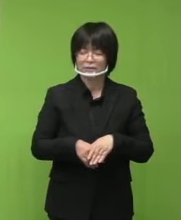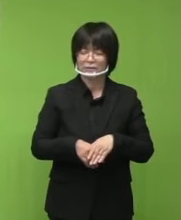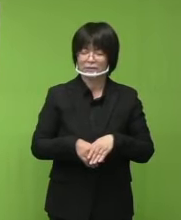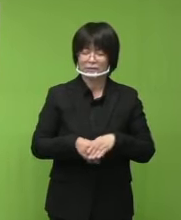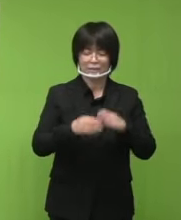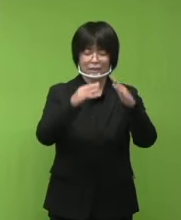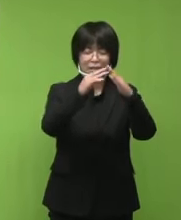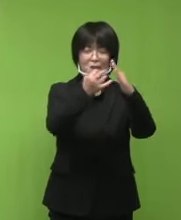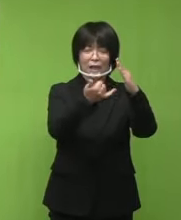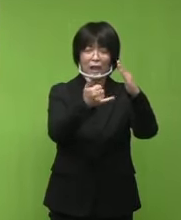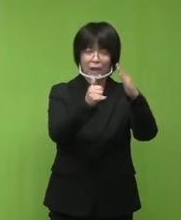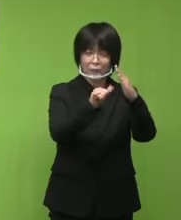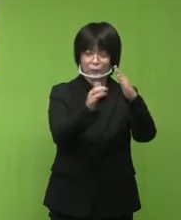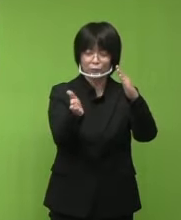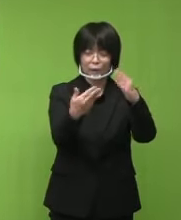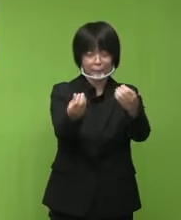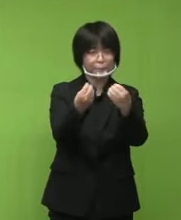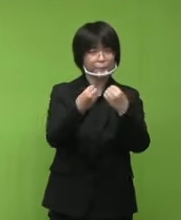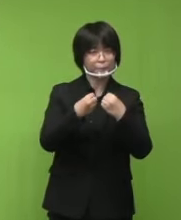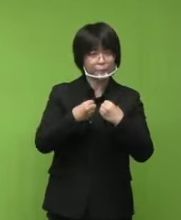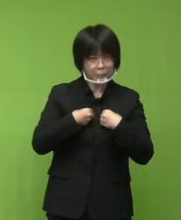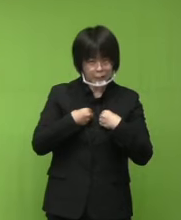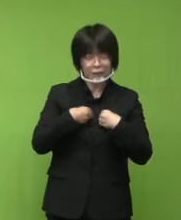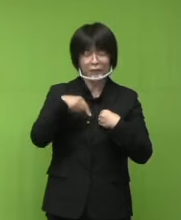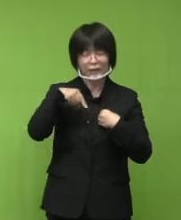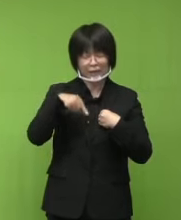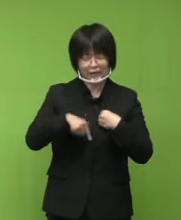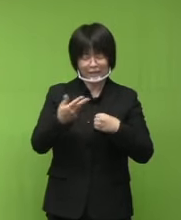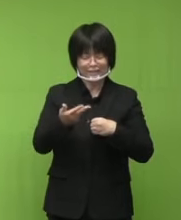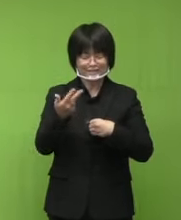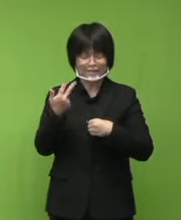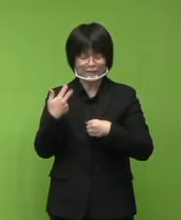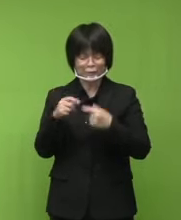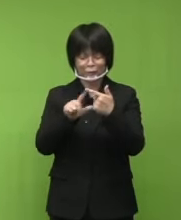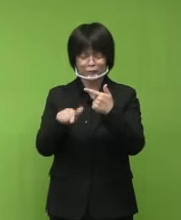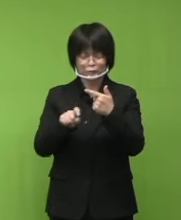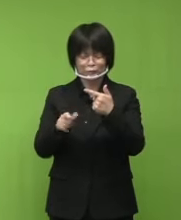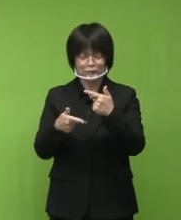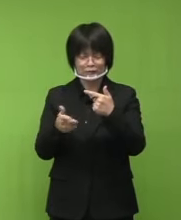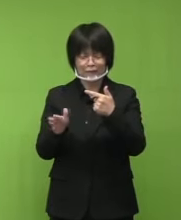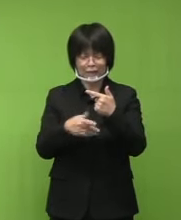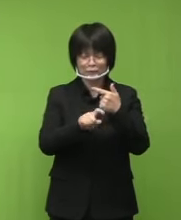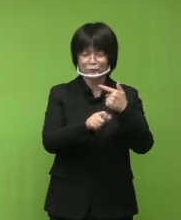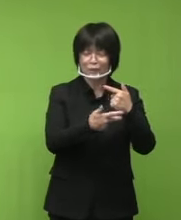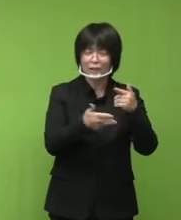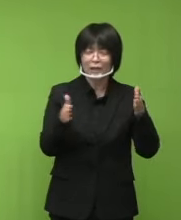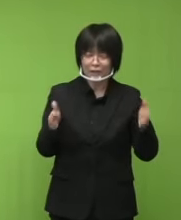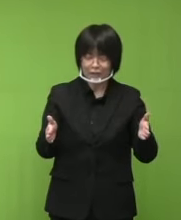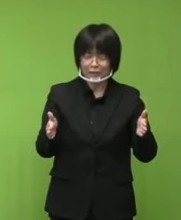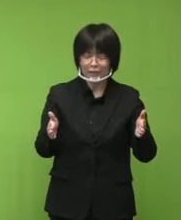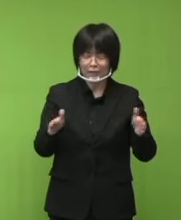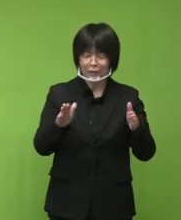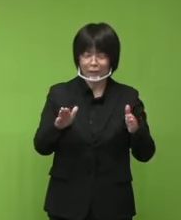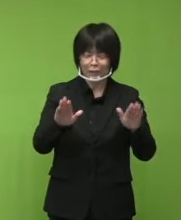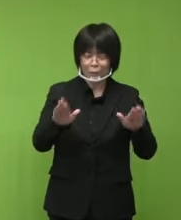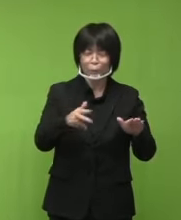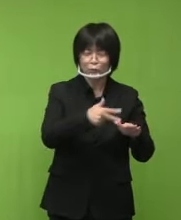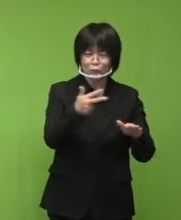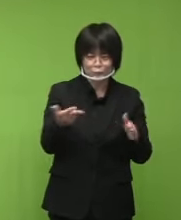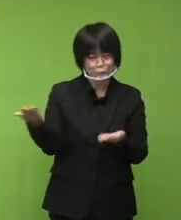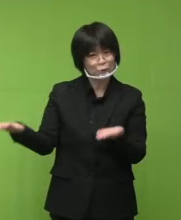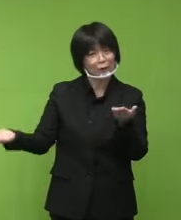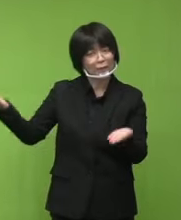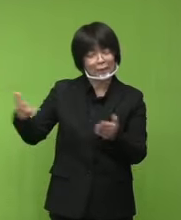家族の感染が、この先週、この6月11日から17日と、今週の18日から24日比べ